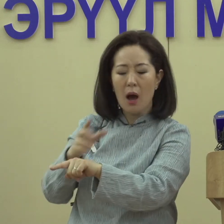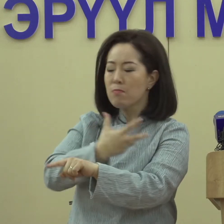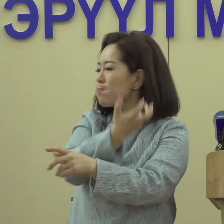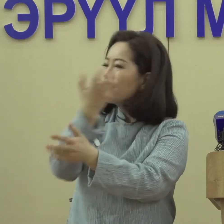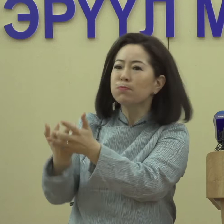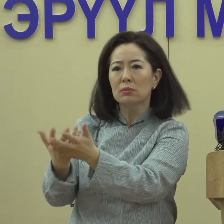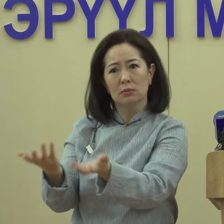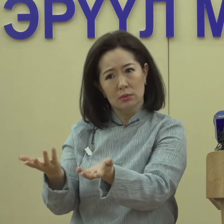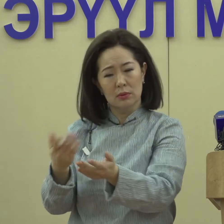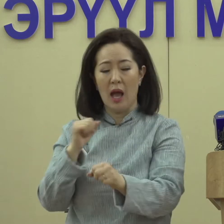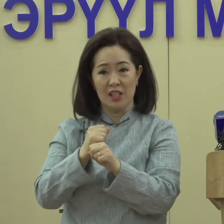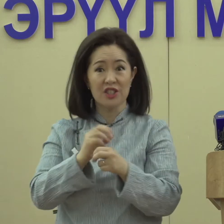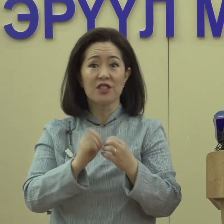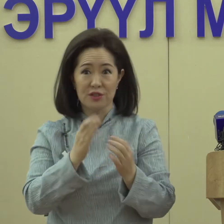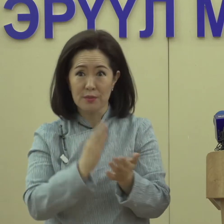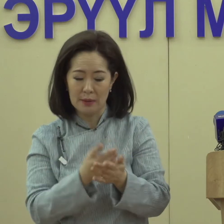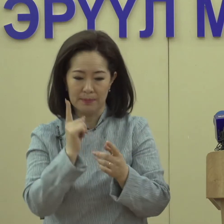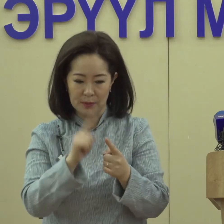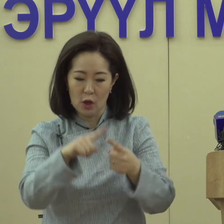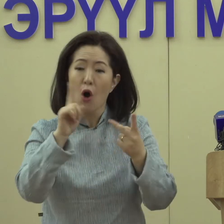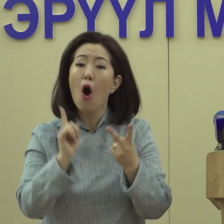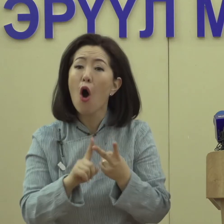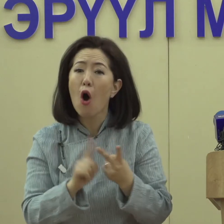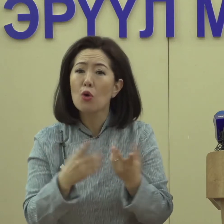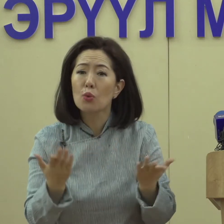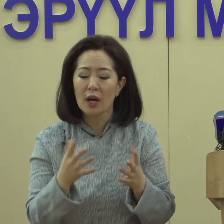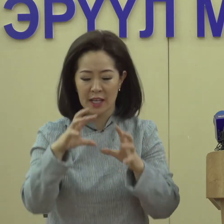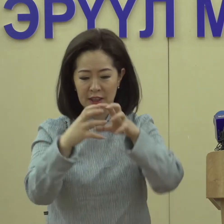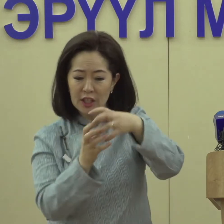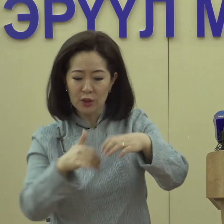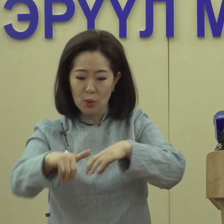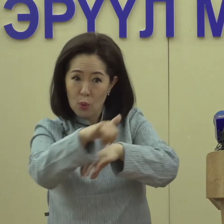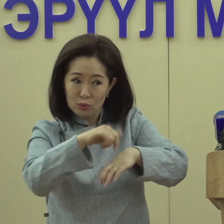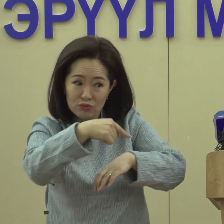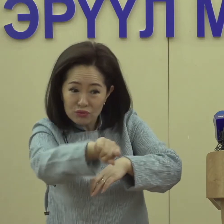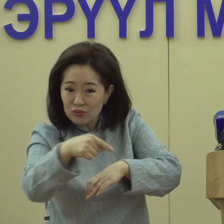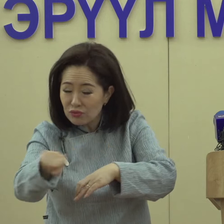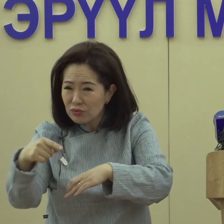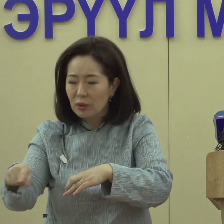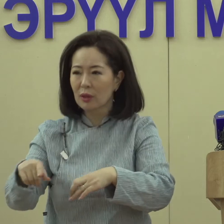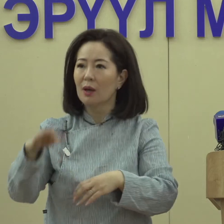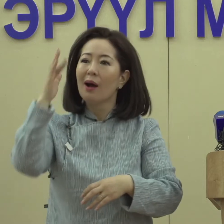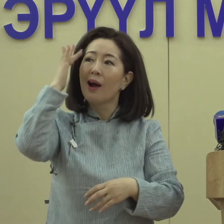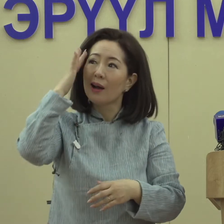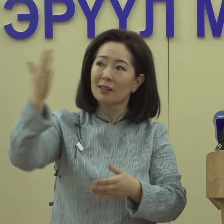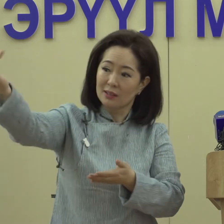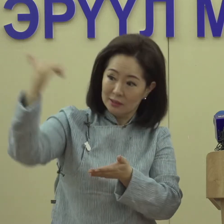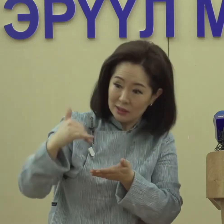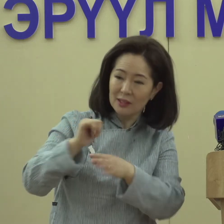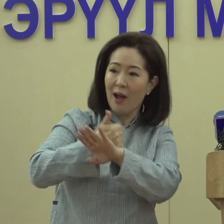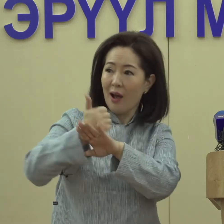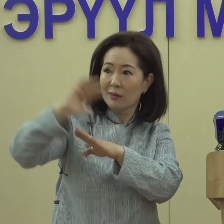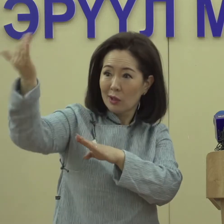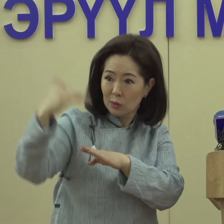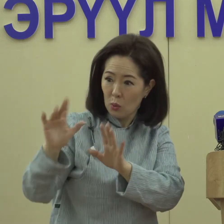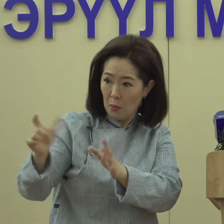одоо арга хэмжээ авч байна. За мөн хоёрдугаарт нь бас одоо дэлхийн улс орнууд бол тухайн одоо хүмүүсийг адаадаас ирсэн аялалж орчоод ирсэн